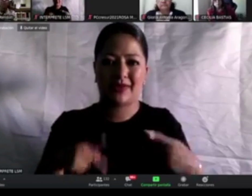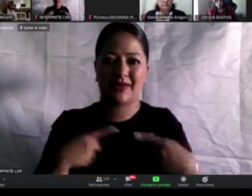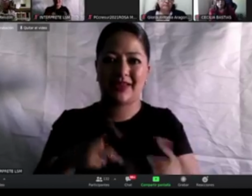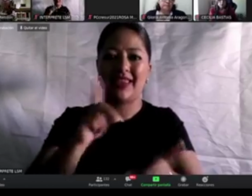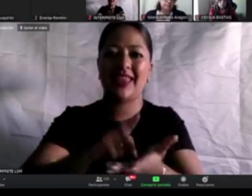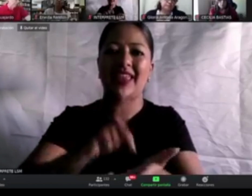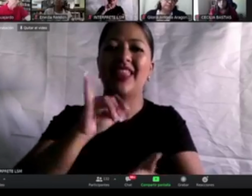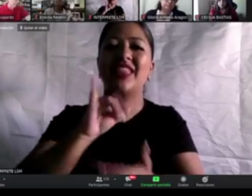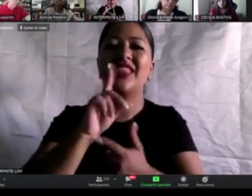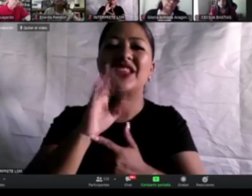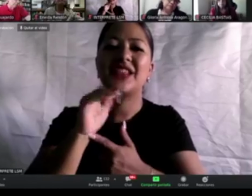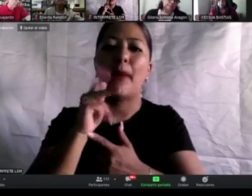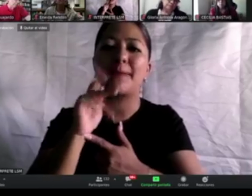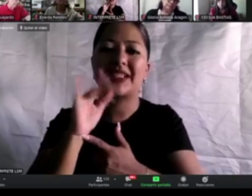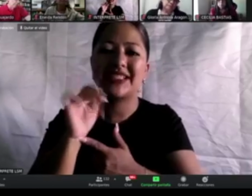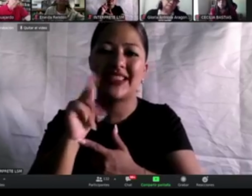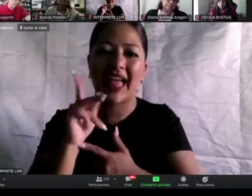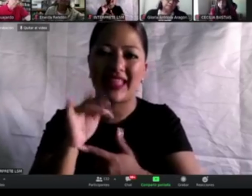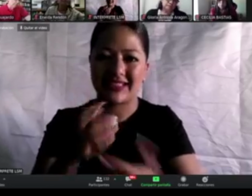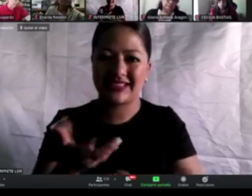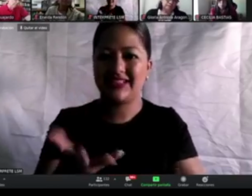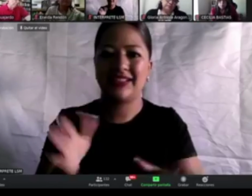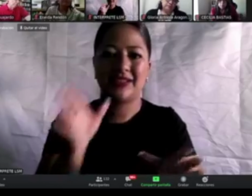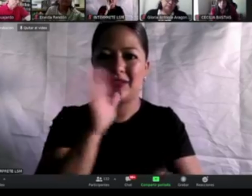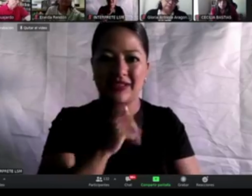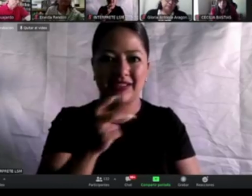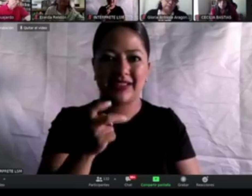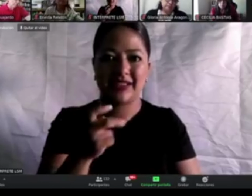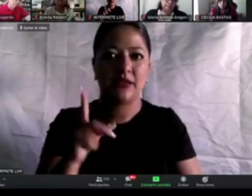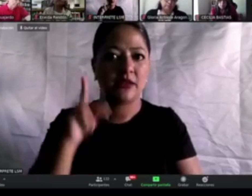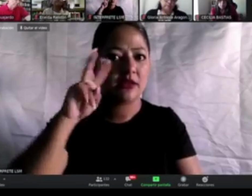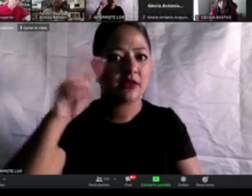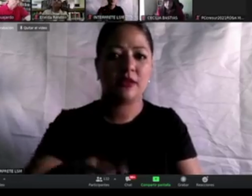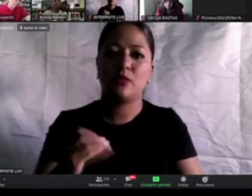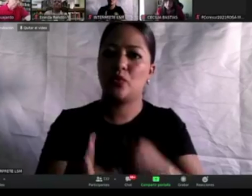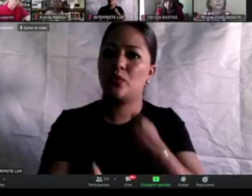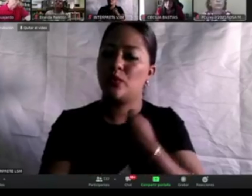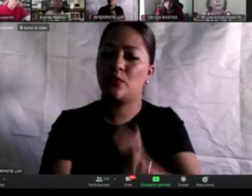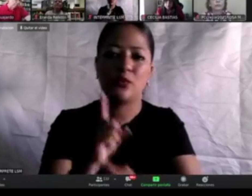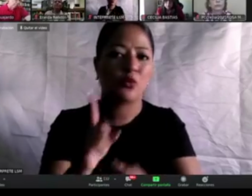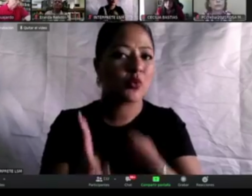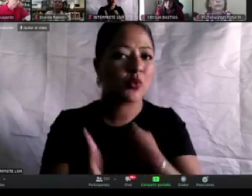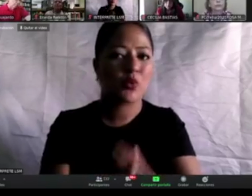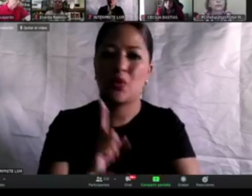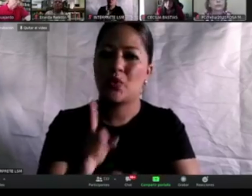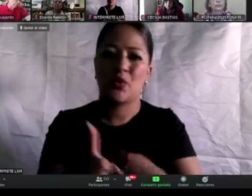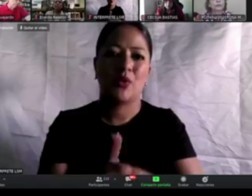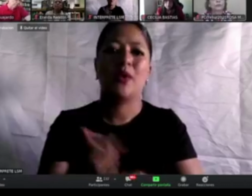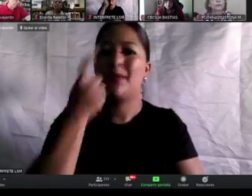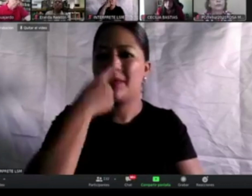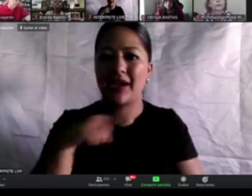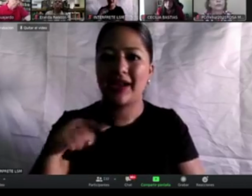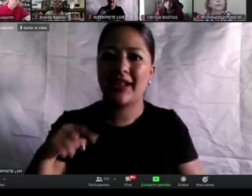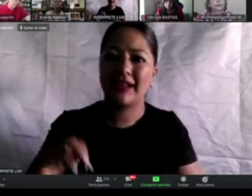discapacitadas de hecho este hemos nos hemos visto en un gran problema yo aquí para que suban o para